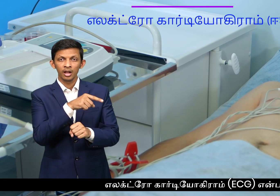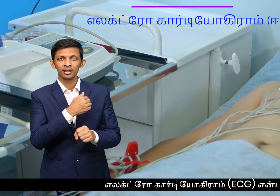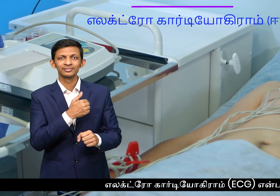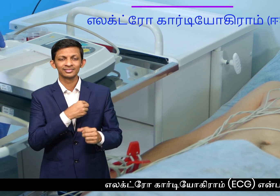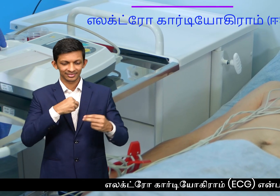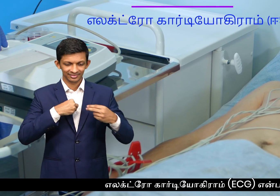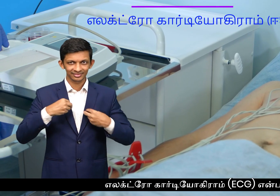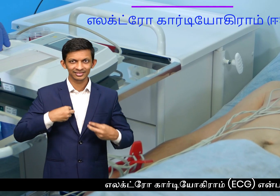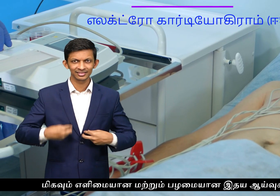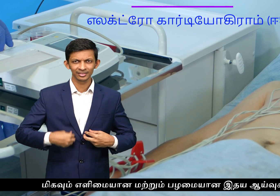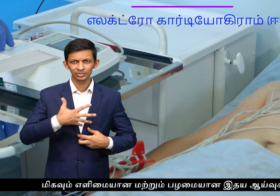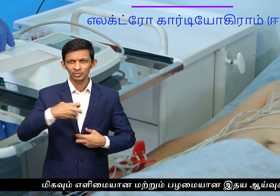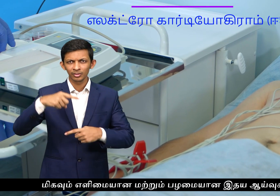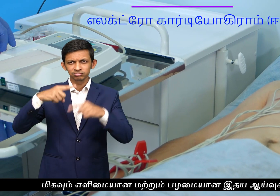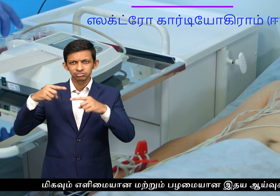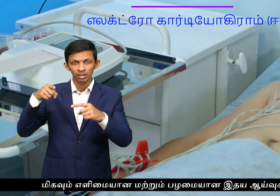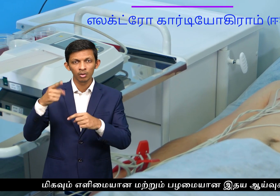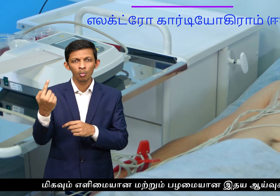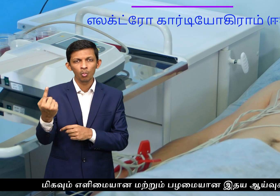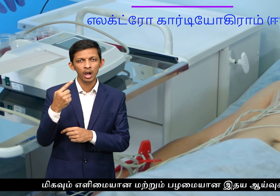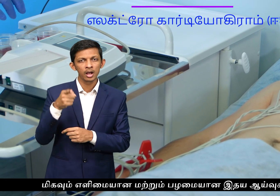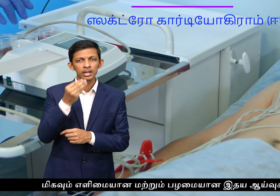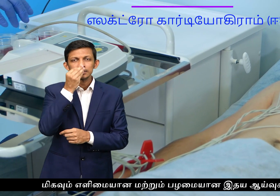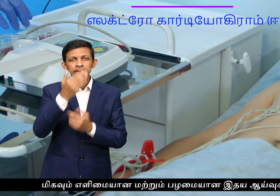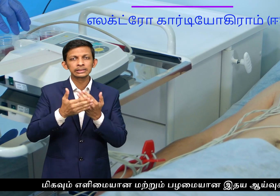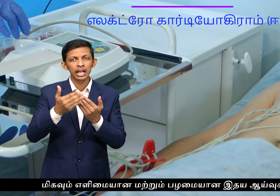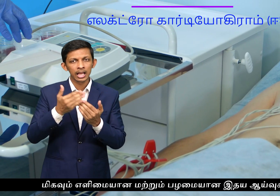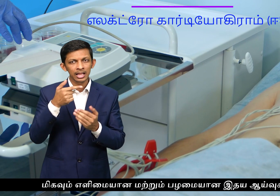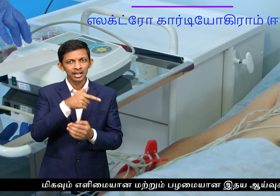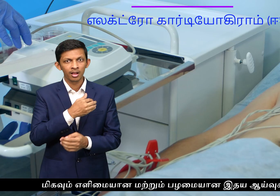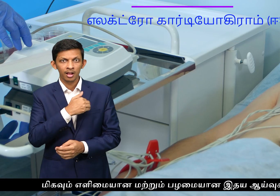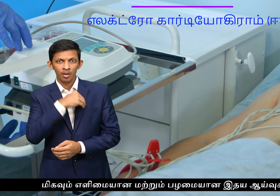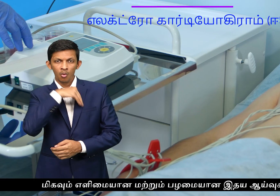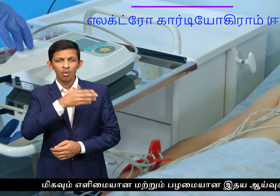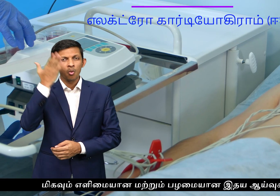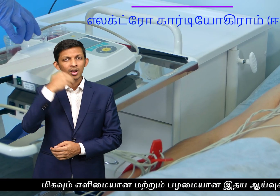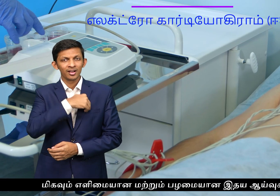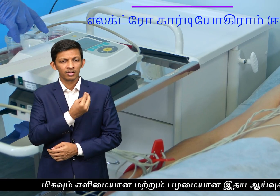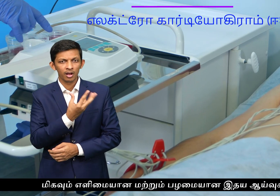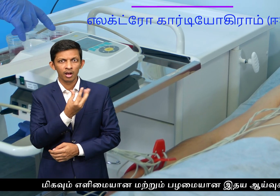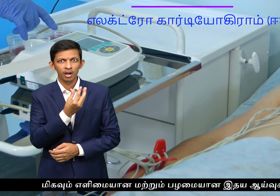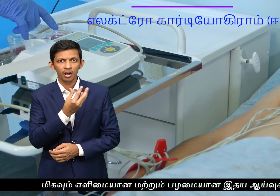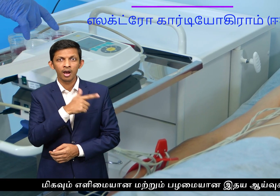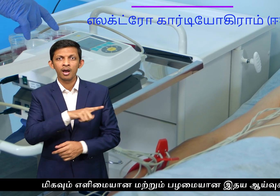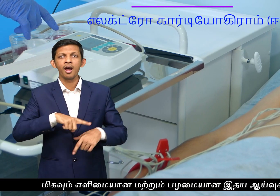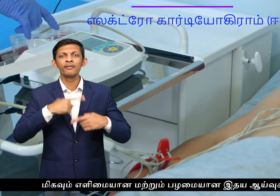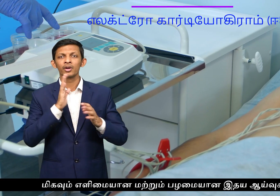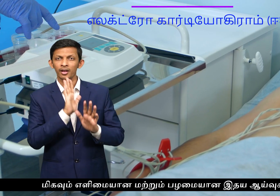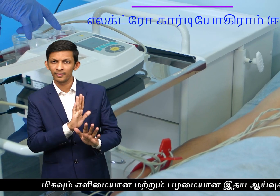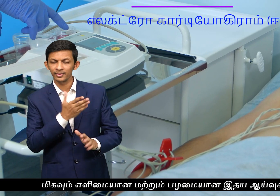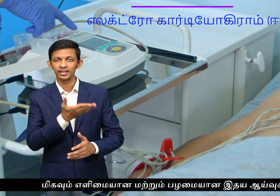எலக்ட்ரோகார்டியோகிராம் என்பது மிகவும் எளிமையான மற்றும் பழமையான இதய ஆய்வுகளில் ஒன்றாகும்.